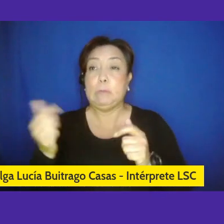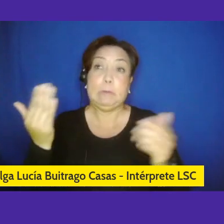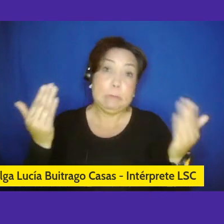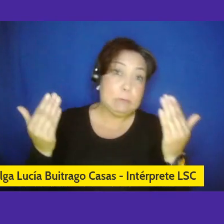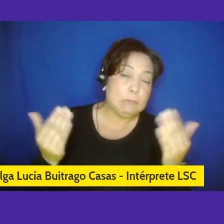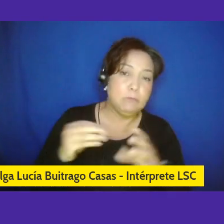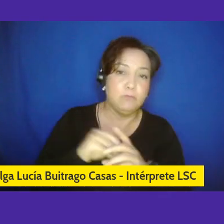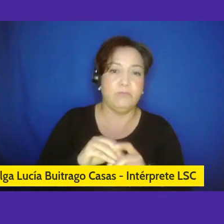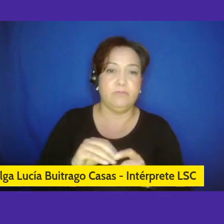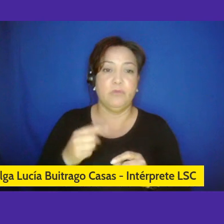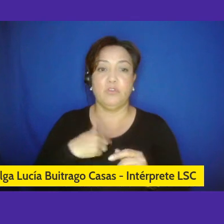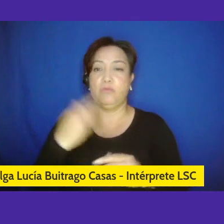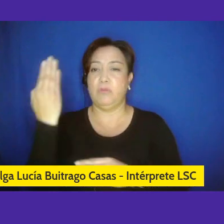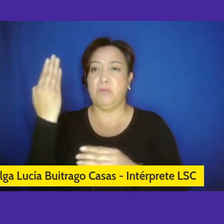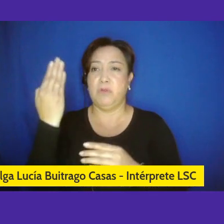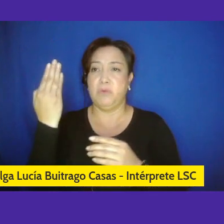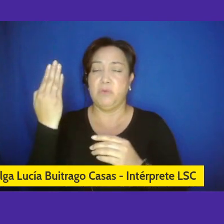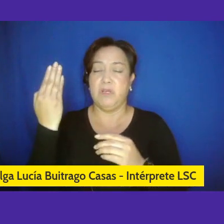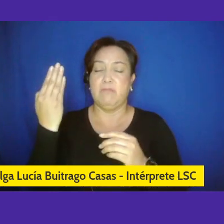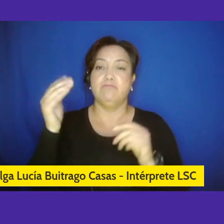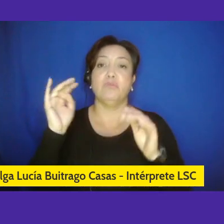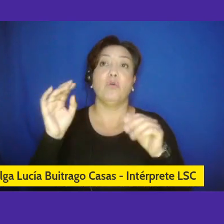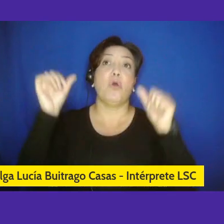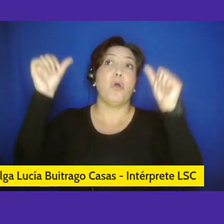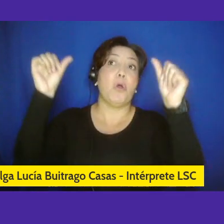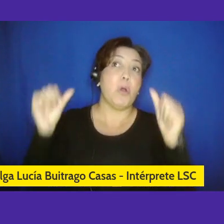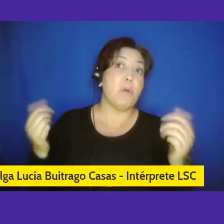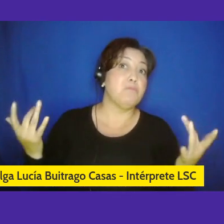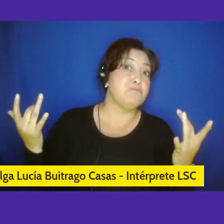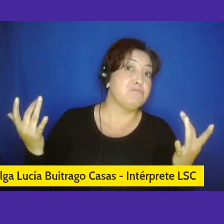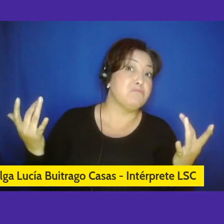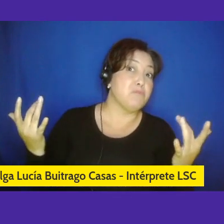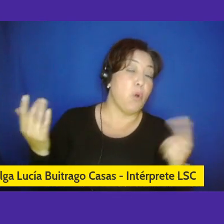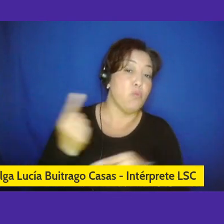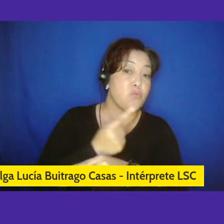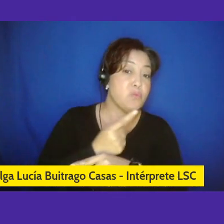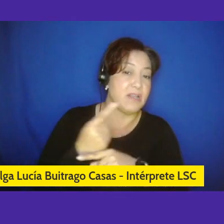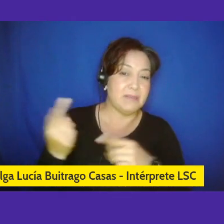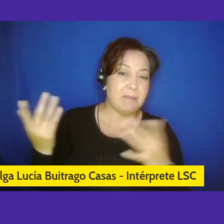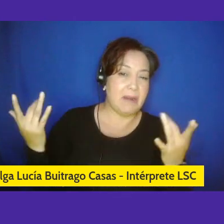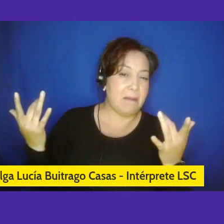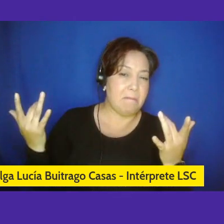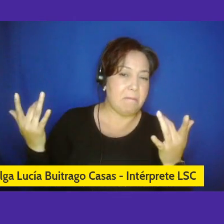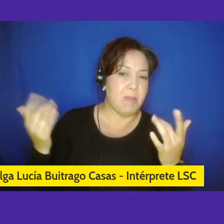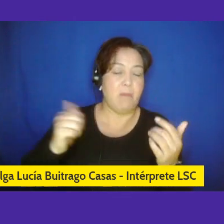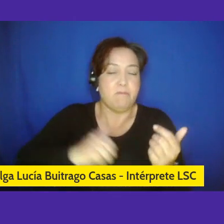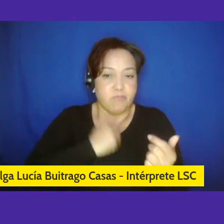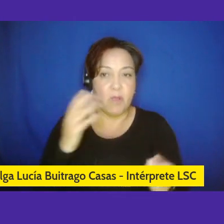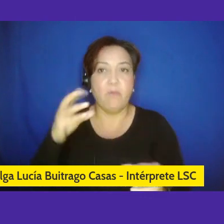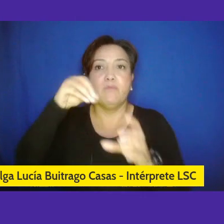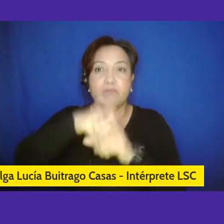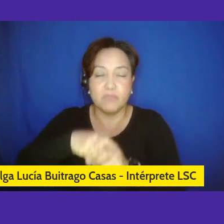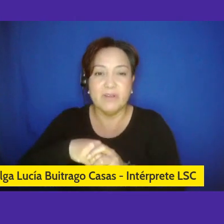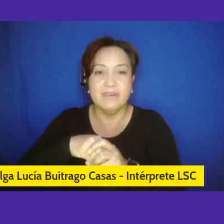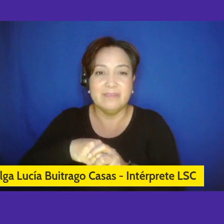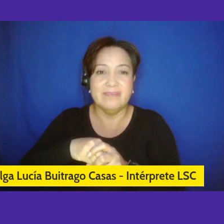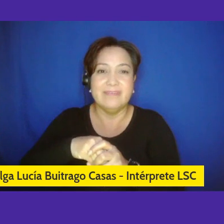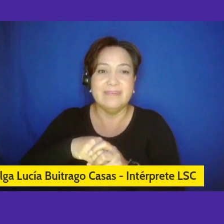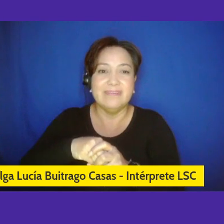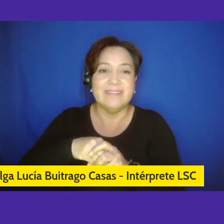una semana en cartel, y decidí decir, bueno, voy a ir con la película al interior del país. Entonces fuimos